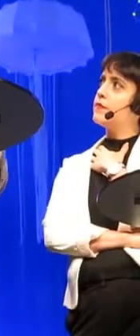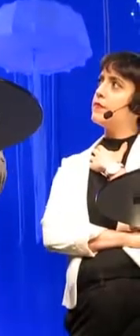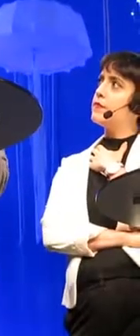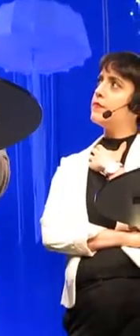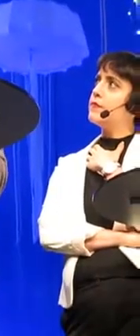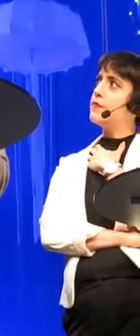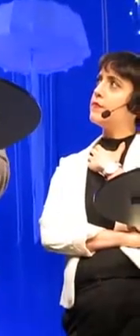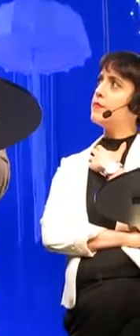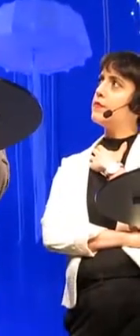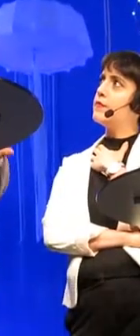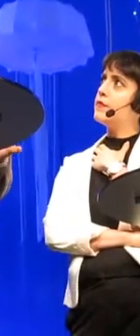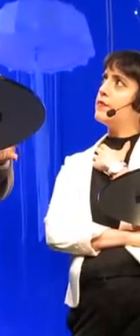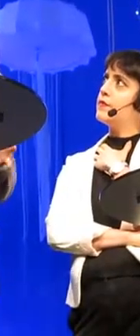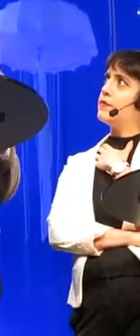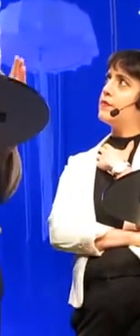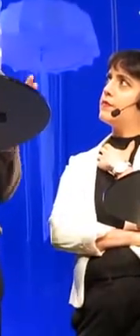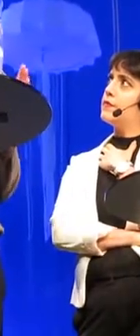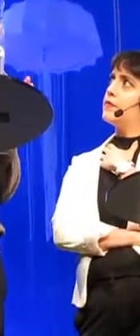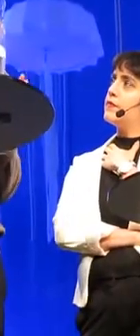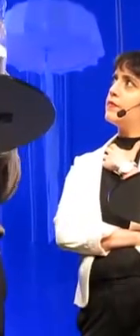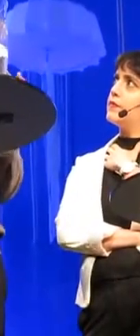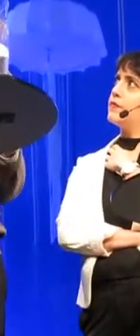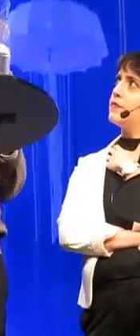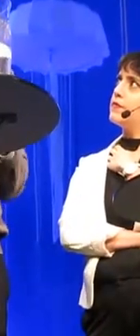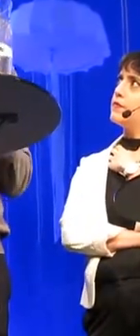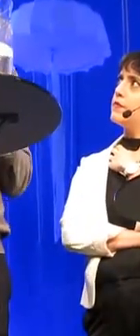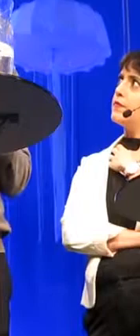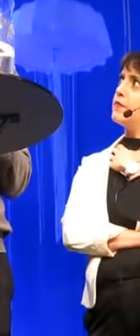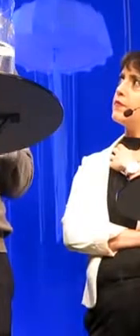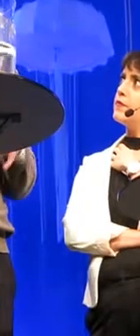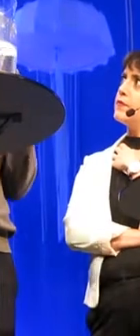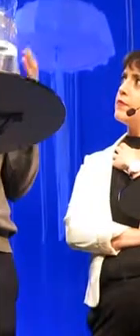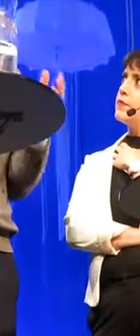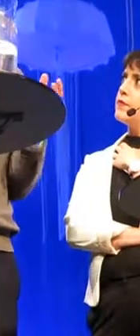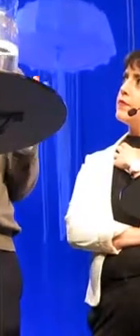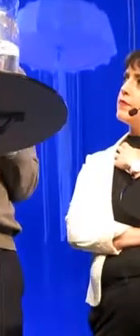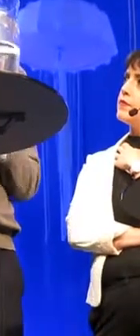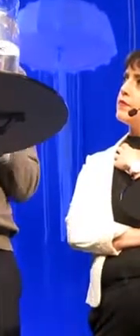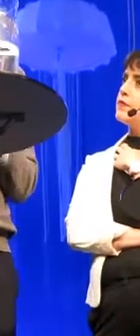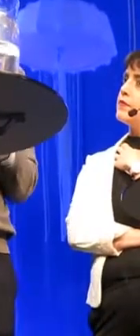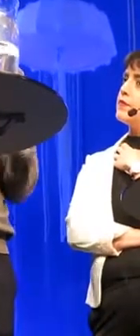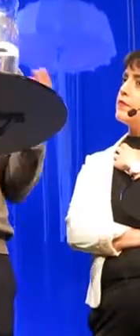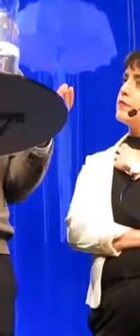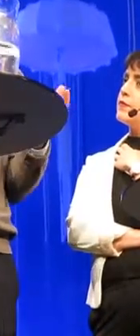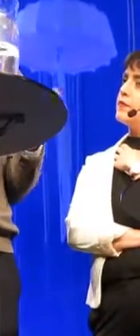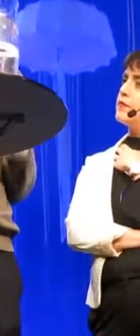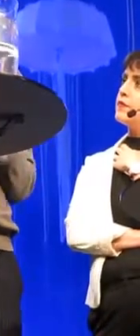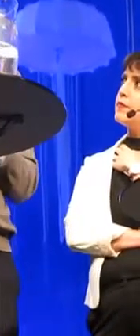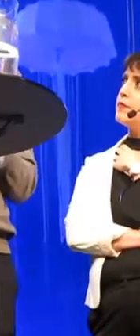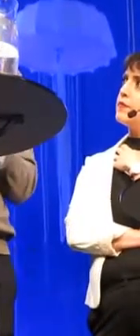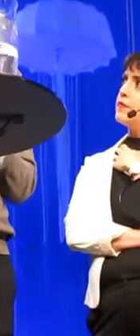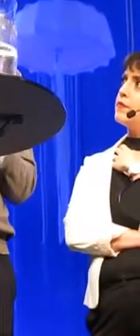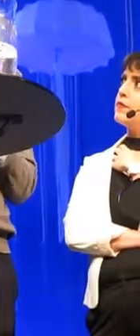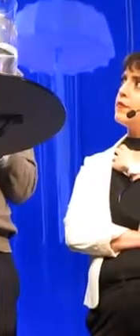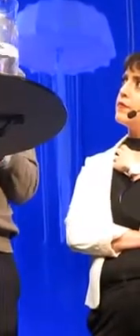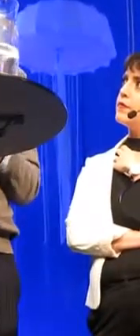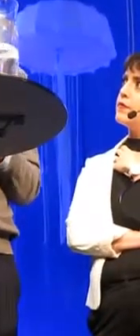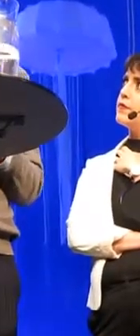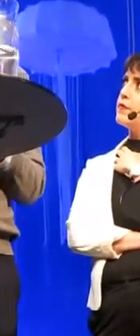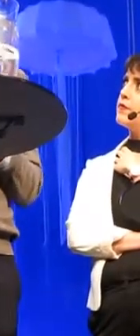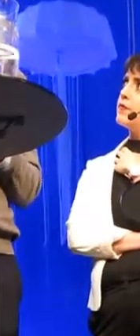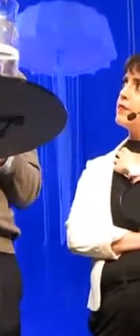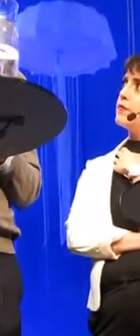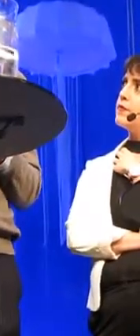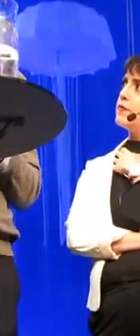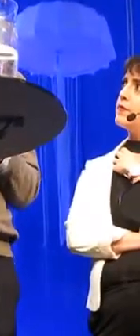Där har vi olika ingångar, är jag övertygad om. Men det visar också på just frågans komplexitet. Vi har ett överlag väldigt miljövänligt jordbruk i Sverige.